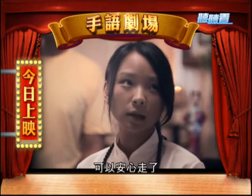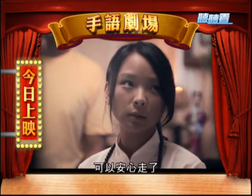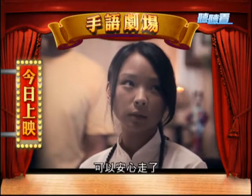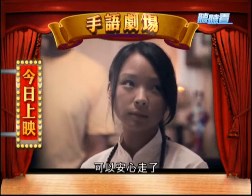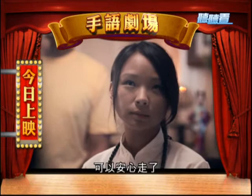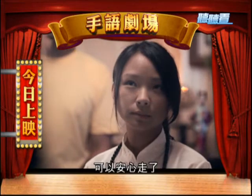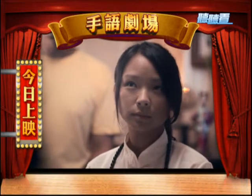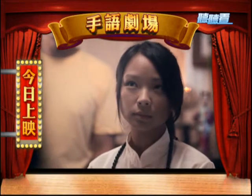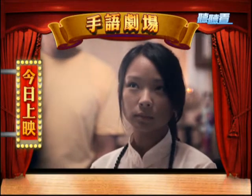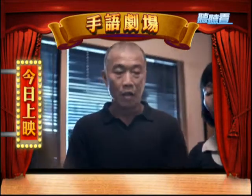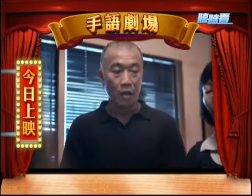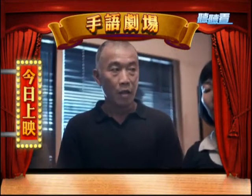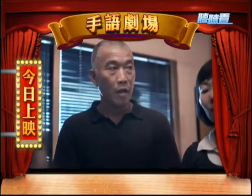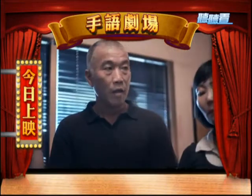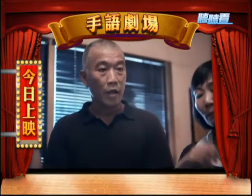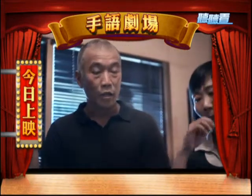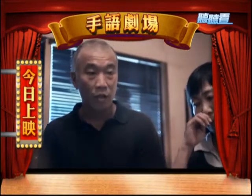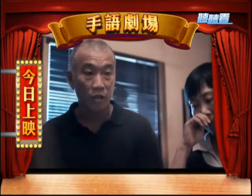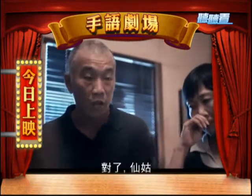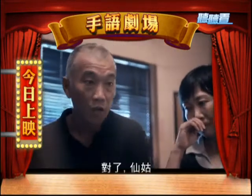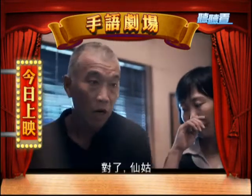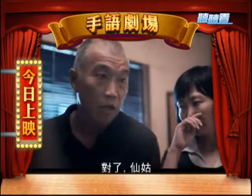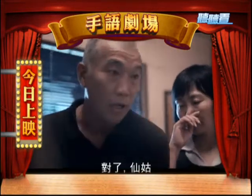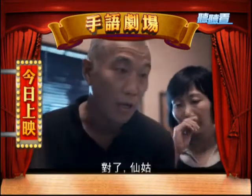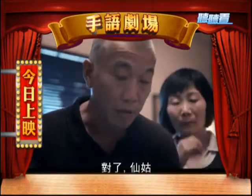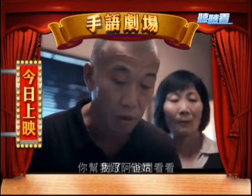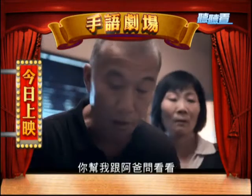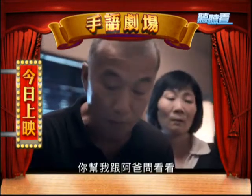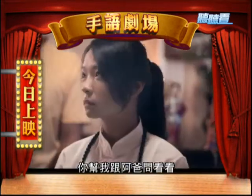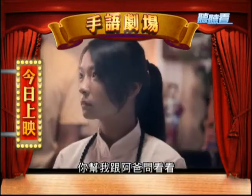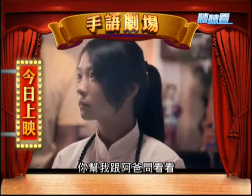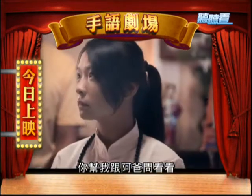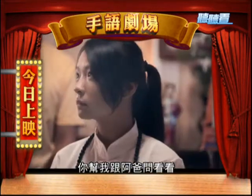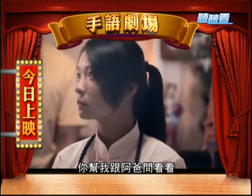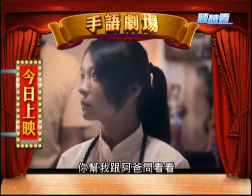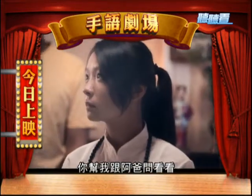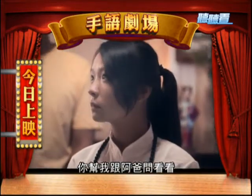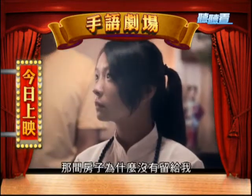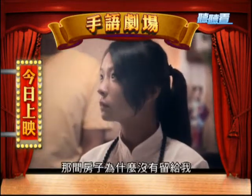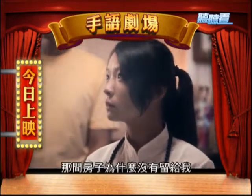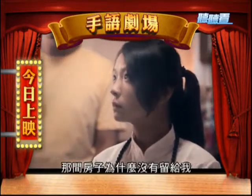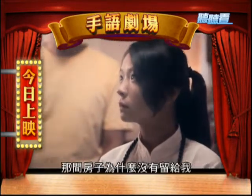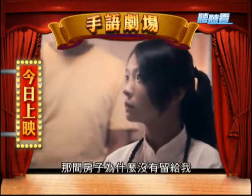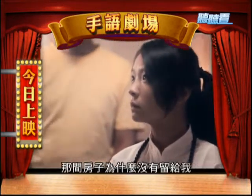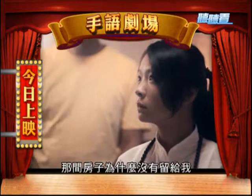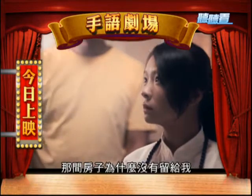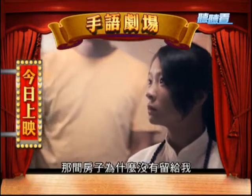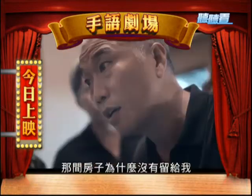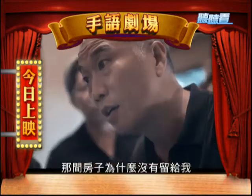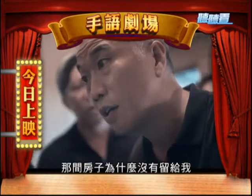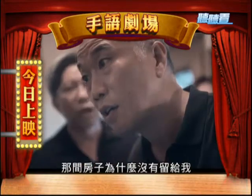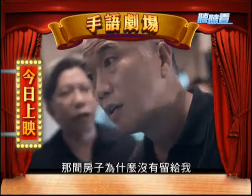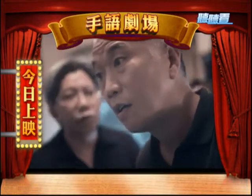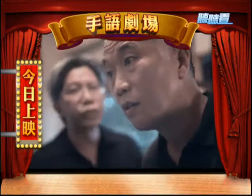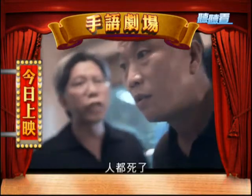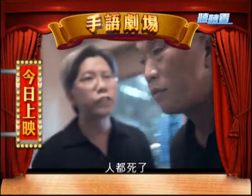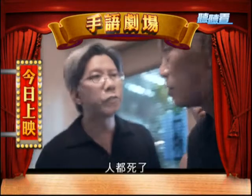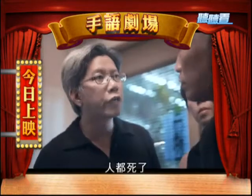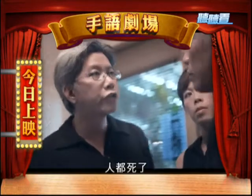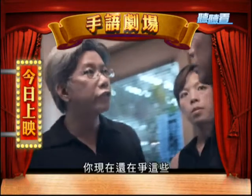走。 对了，仙姑，你甲阮阿爸问看卖吼，我的金属奈无留互我啦。啊，若我死啊，你即马甲你烧钱